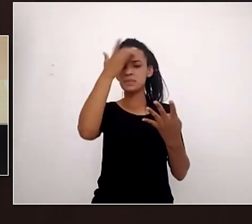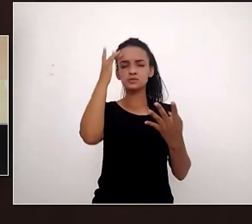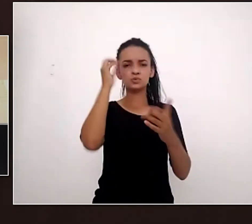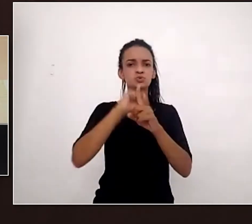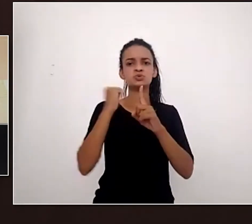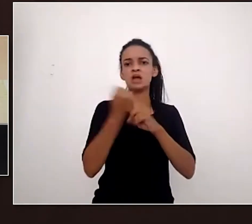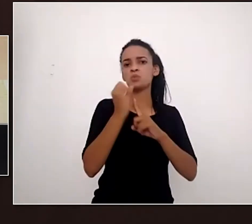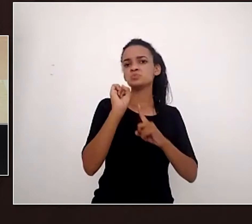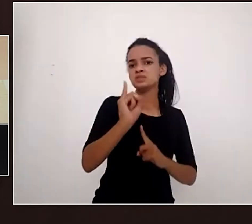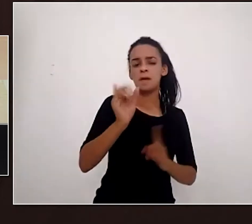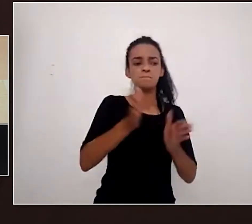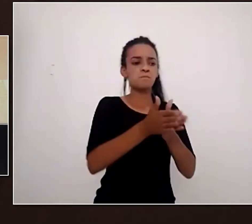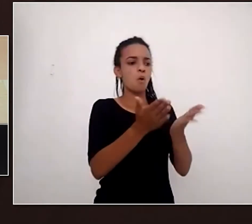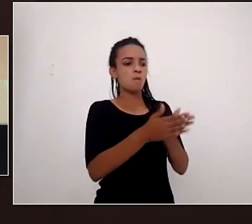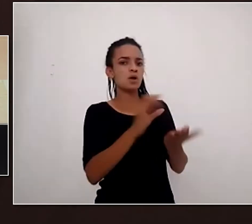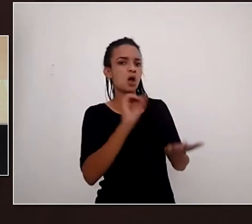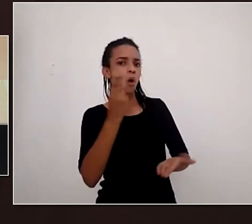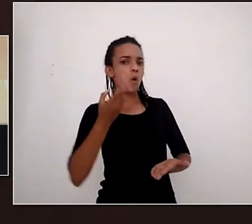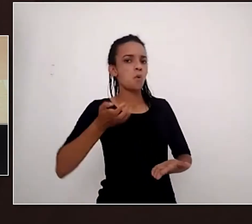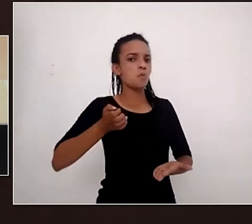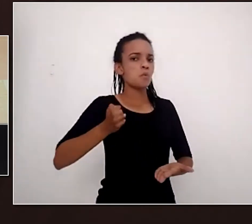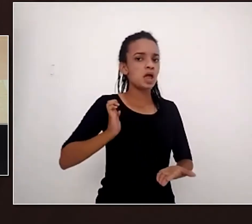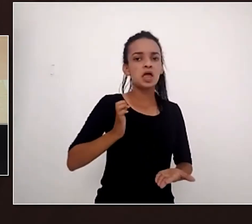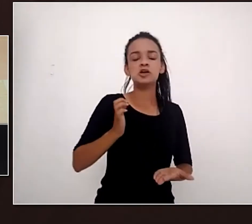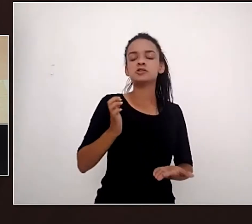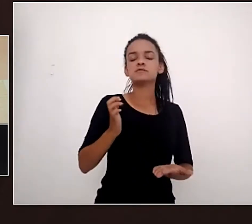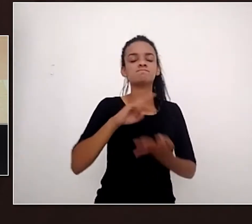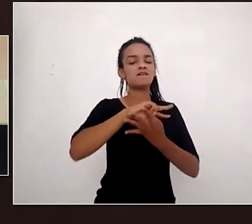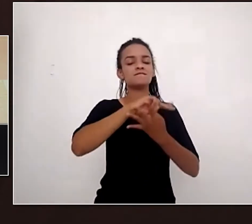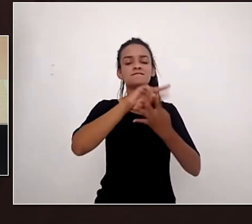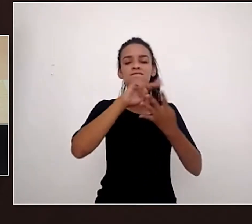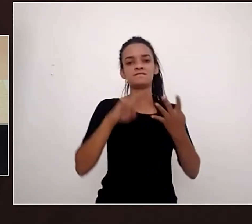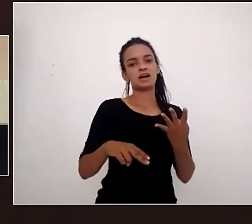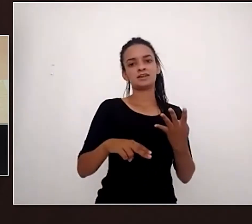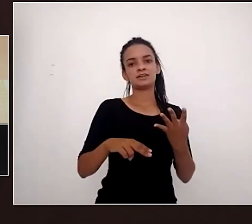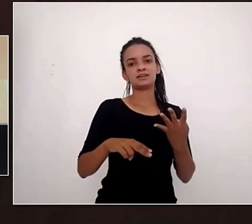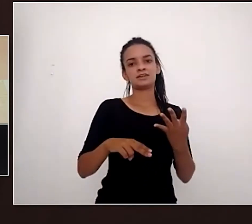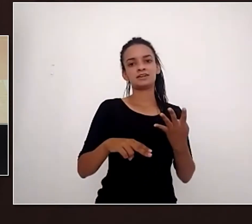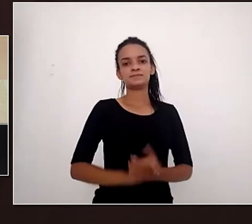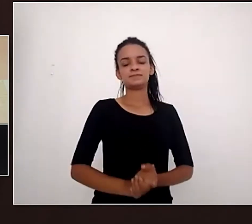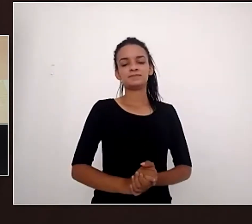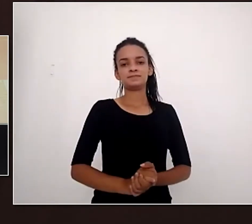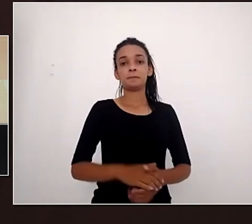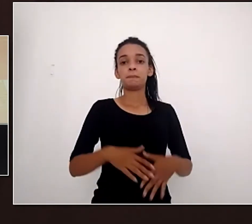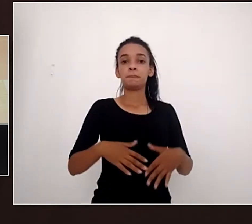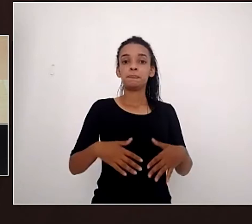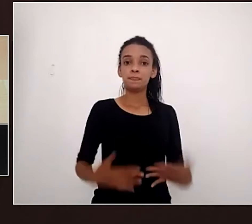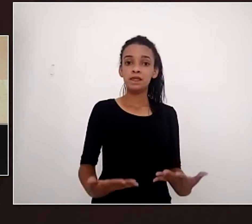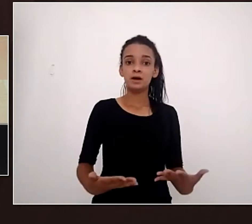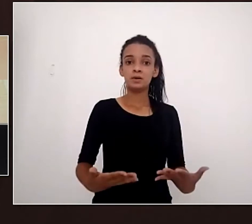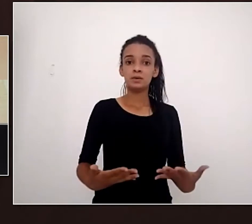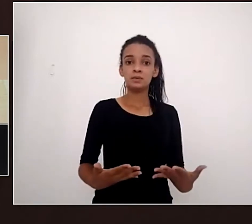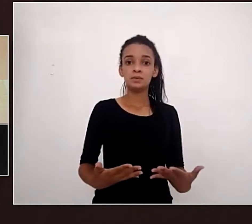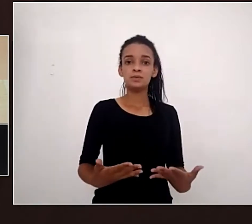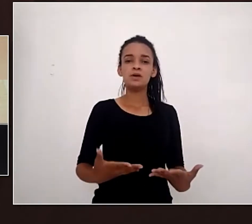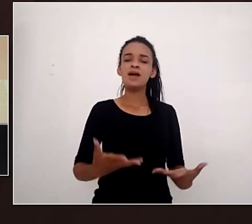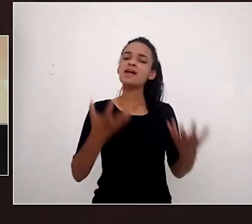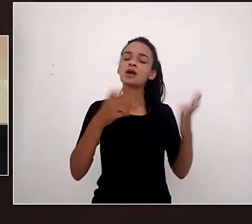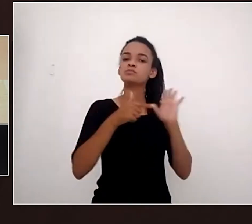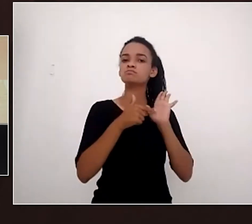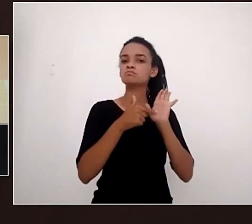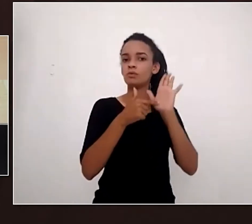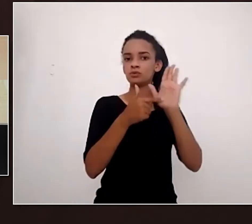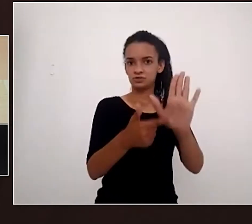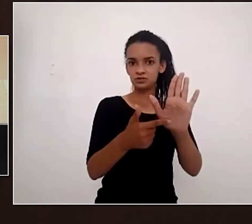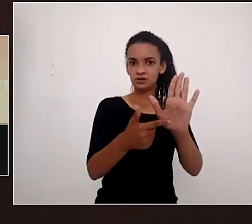a casa imperial até um escravo fugitivo, tá? Então quis só dar esse pano de fundo para vocês, tá?